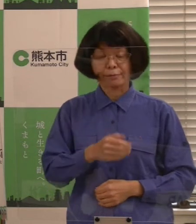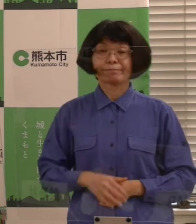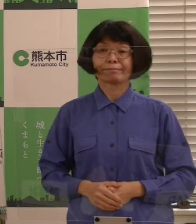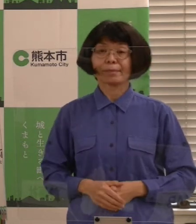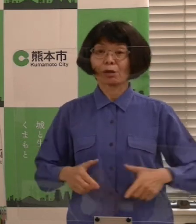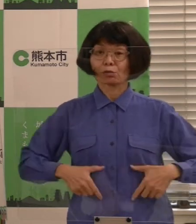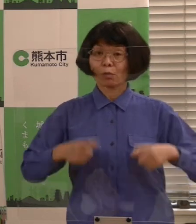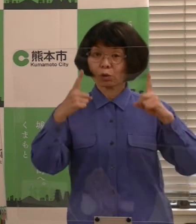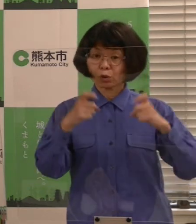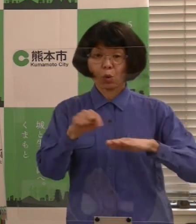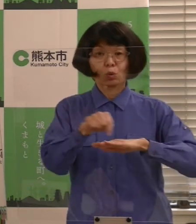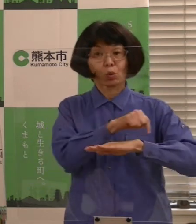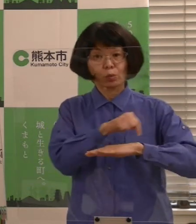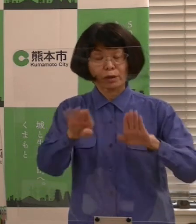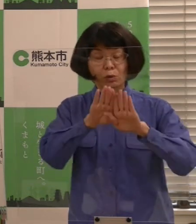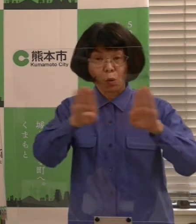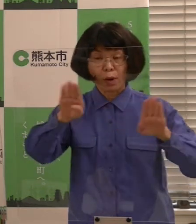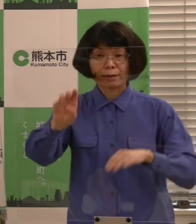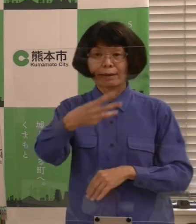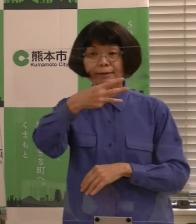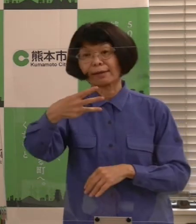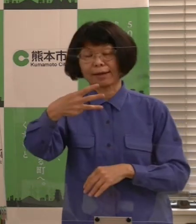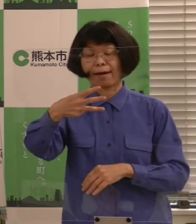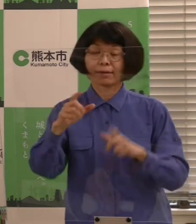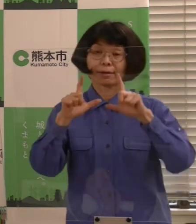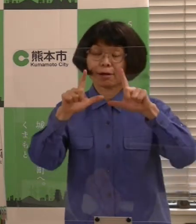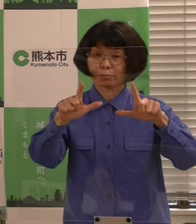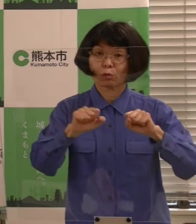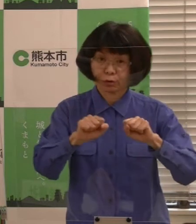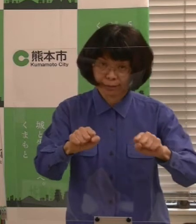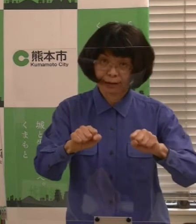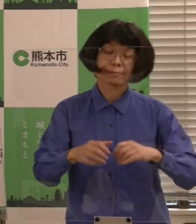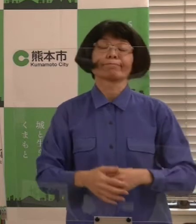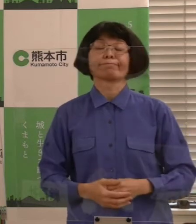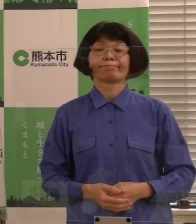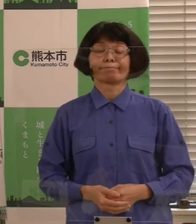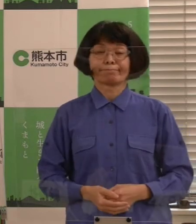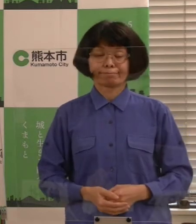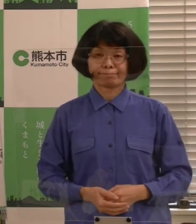熊本城特別公開第3弾の開始について発表をいたします。